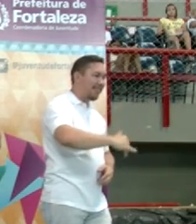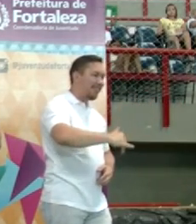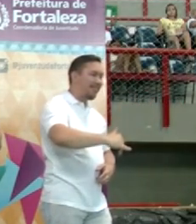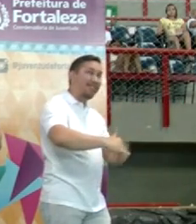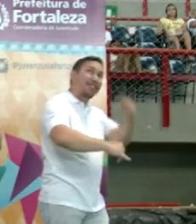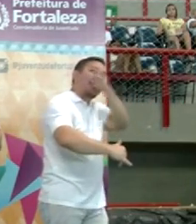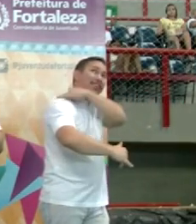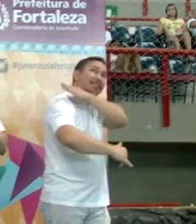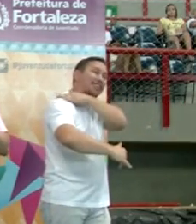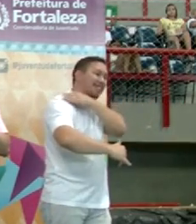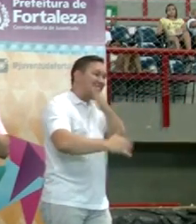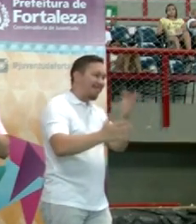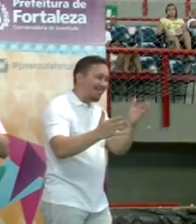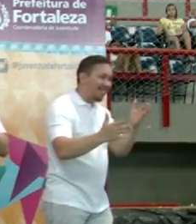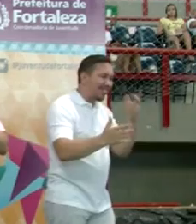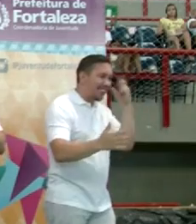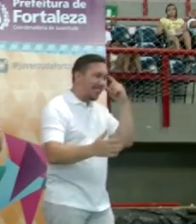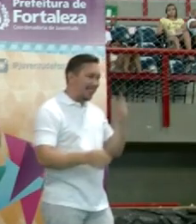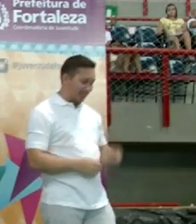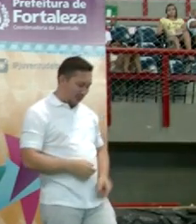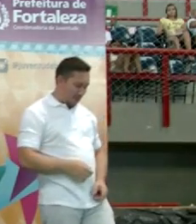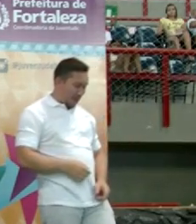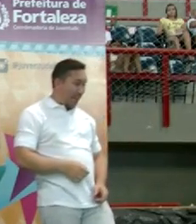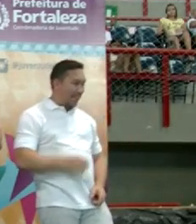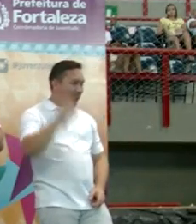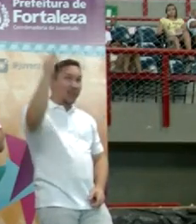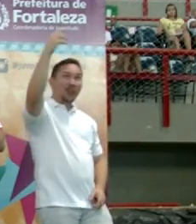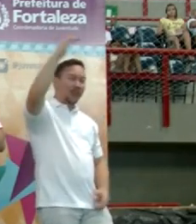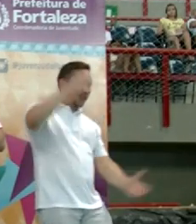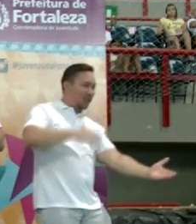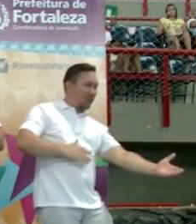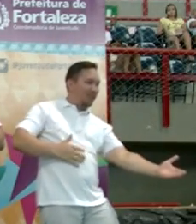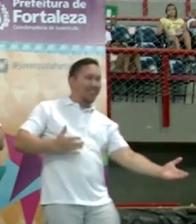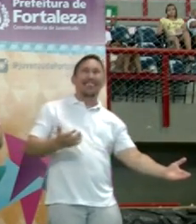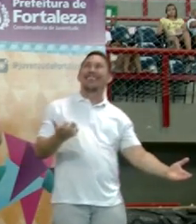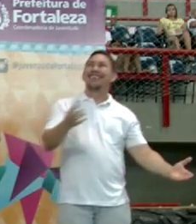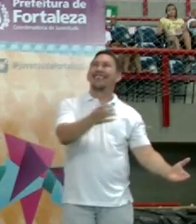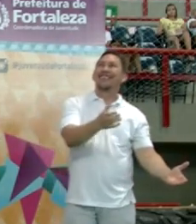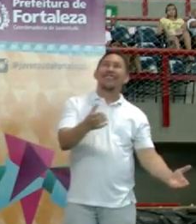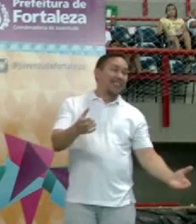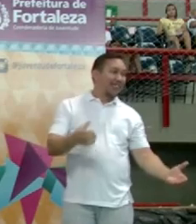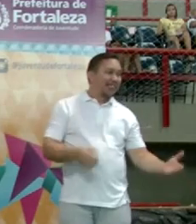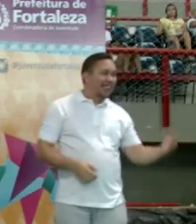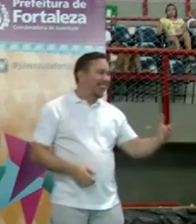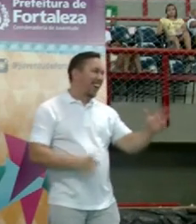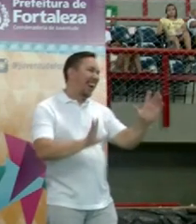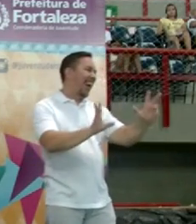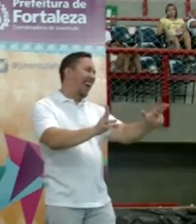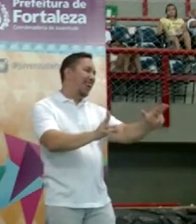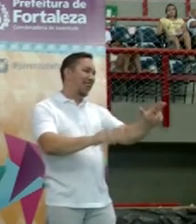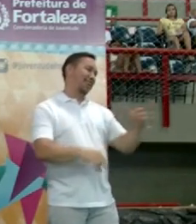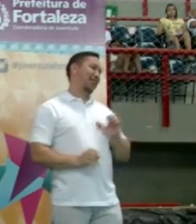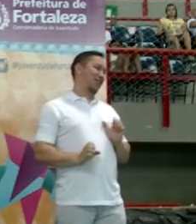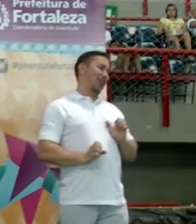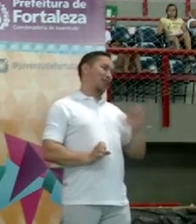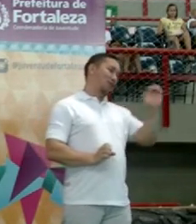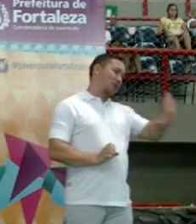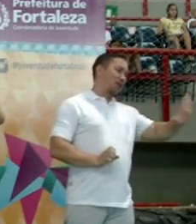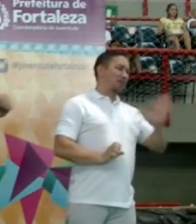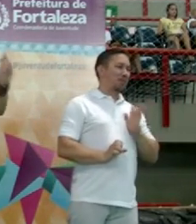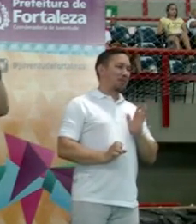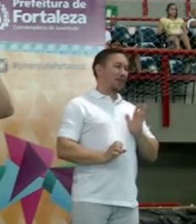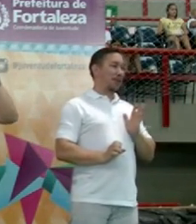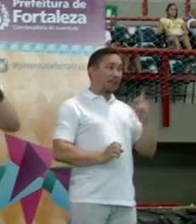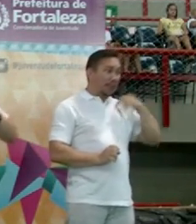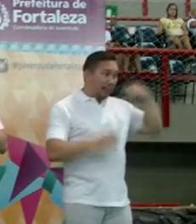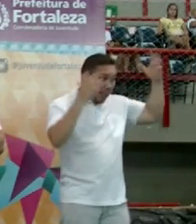chuveiro pegando em alguma coisa é outro, então você tá só o pé, só a mão, tá? O europeu é mais ou menos esse banho de Miguel aí, tá certo?